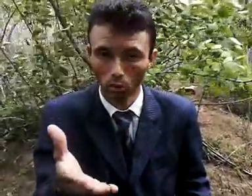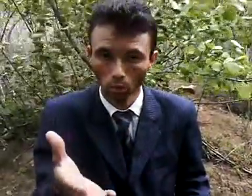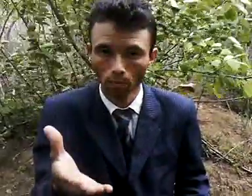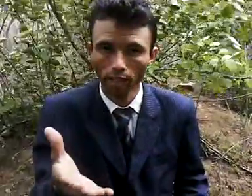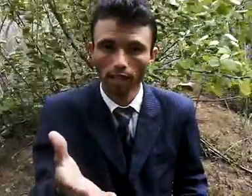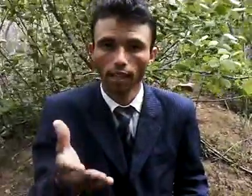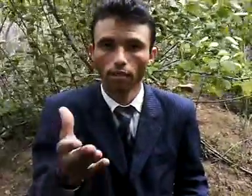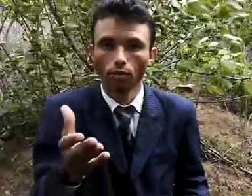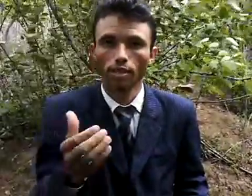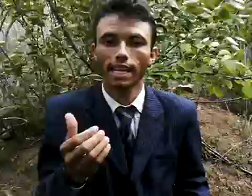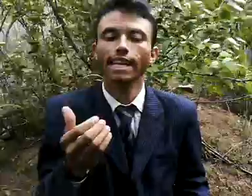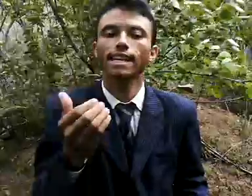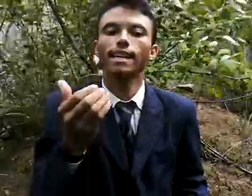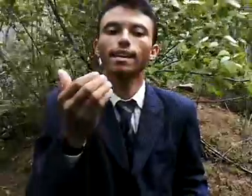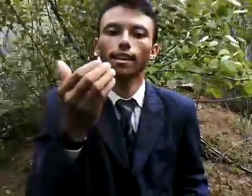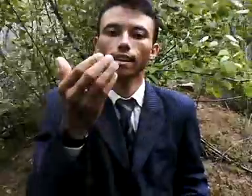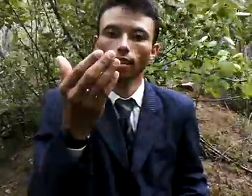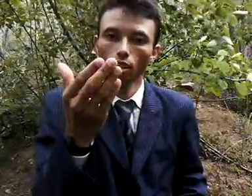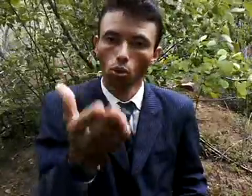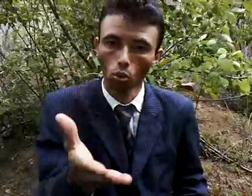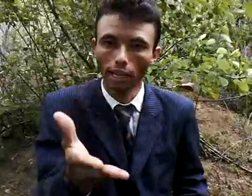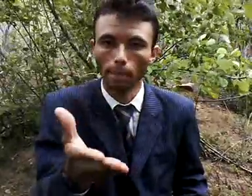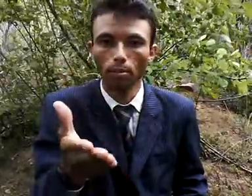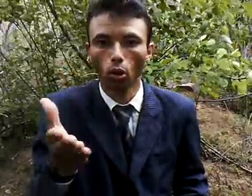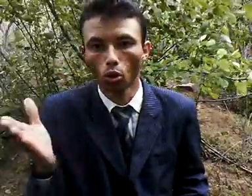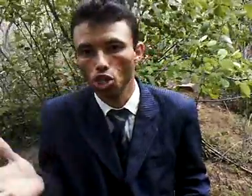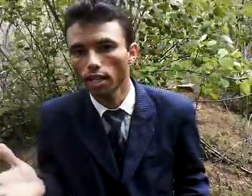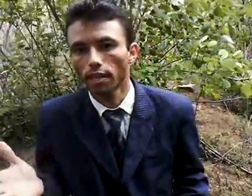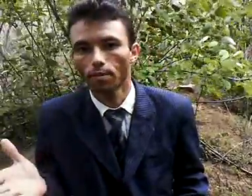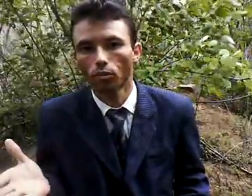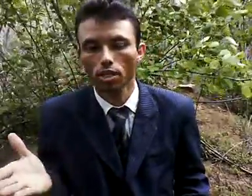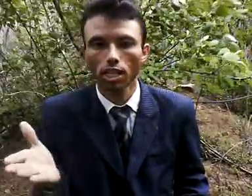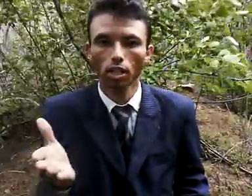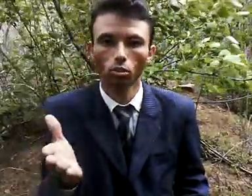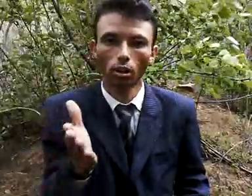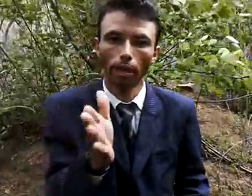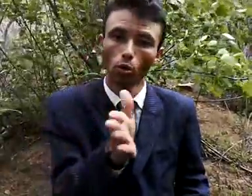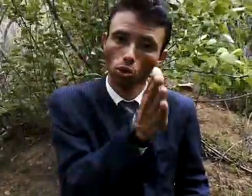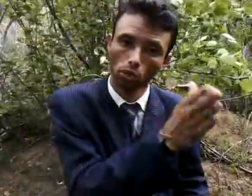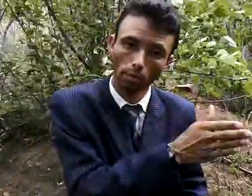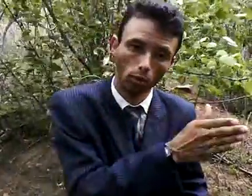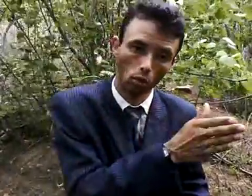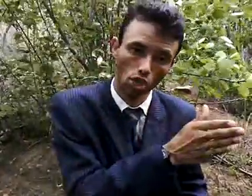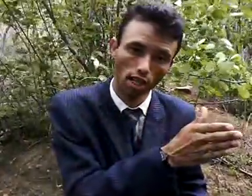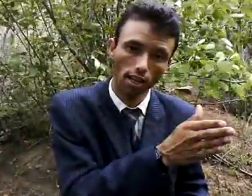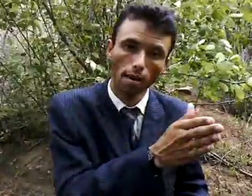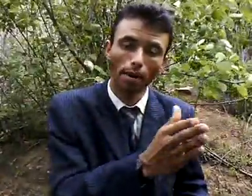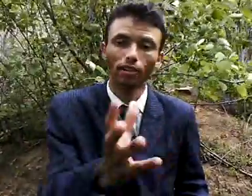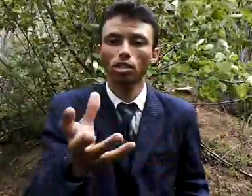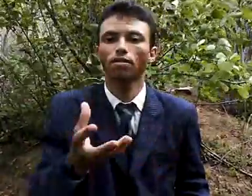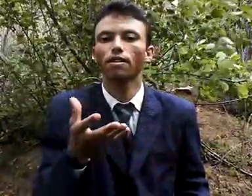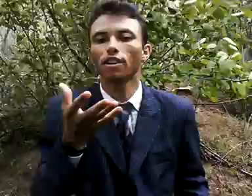telespectador, você que estuda a bibliologia, você que também não estuda a bibliologia, para que você venha